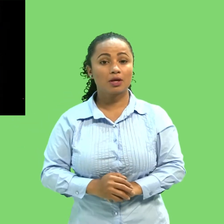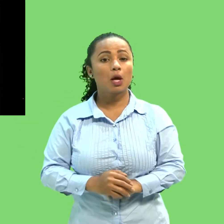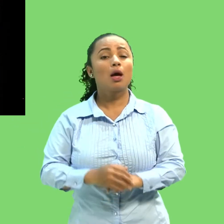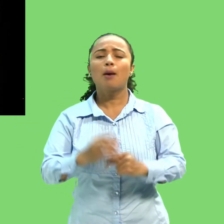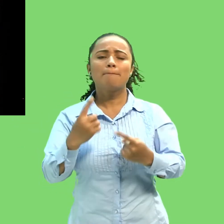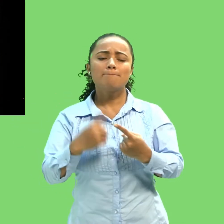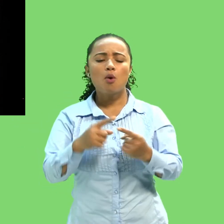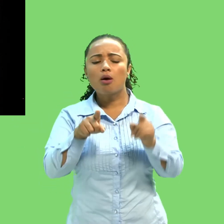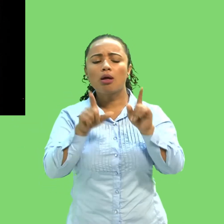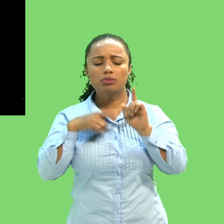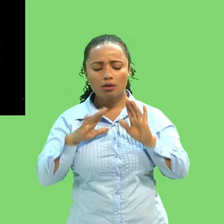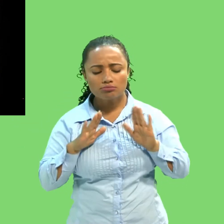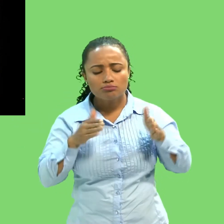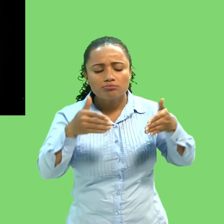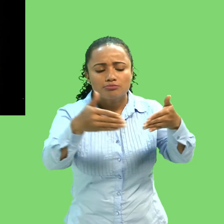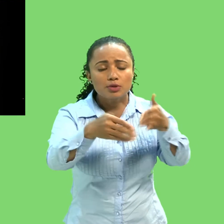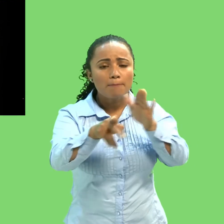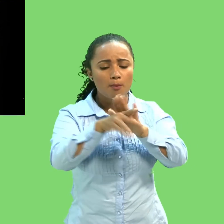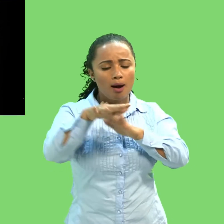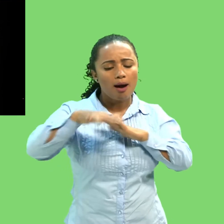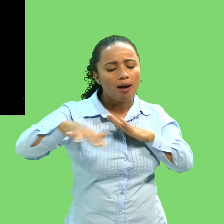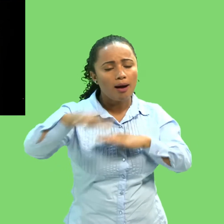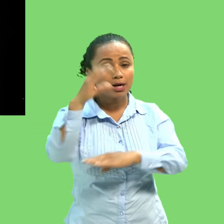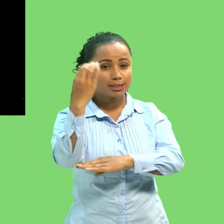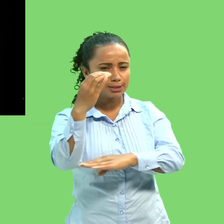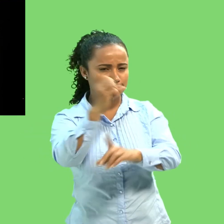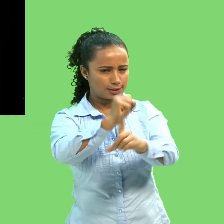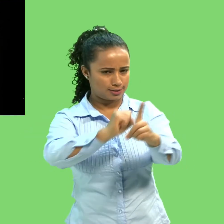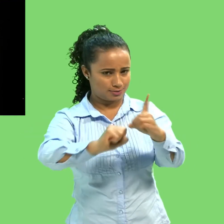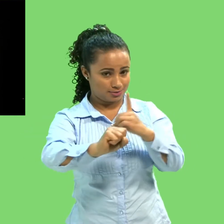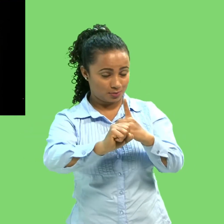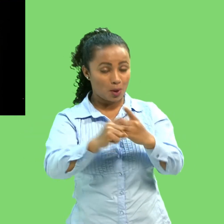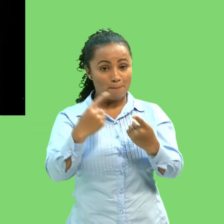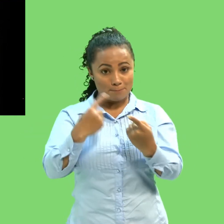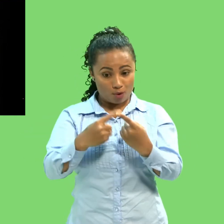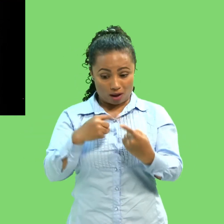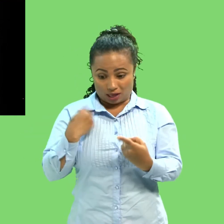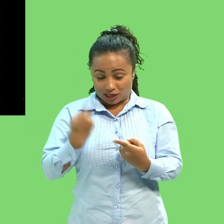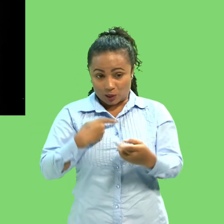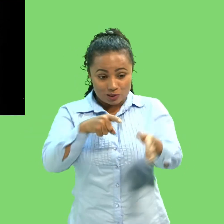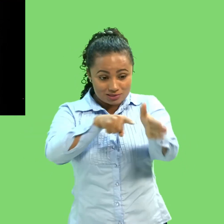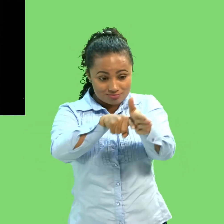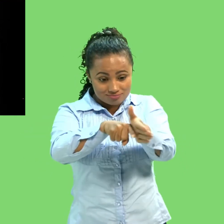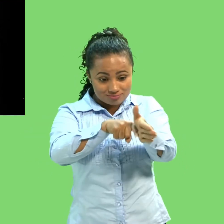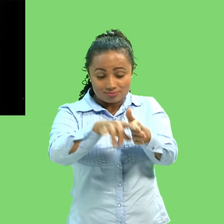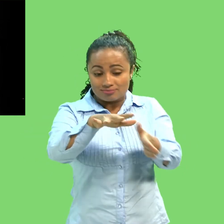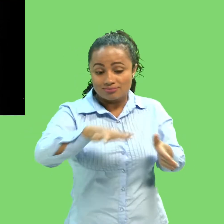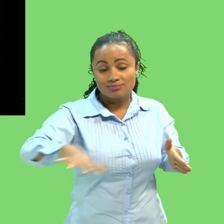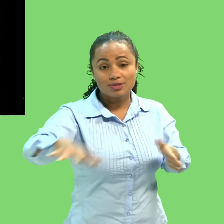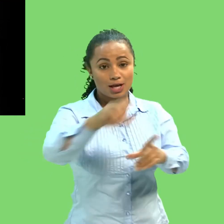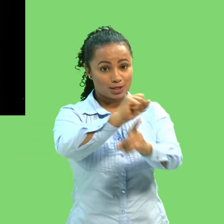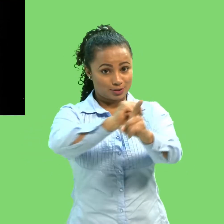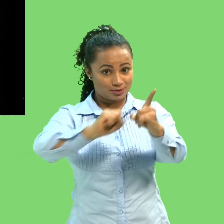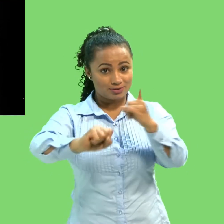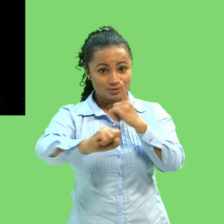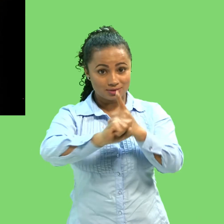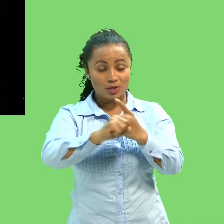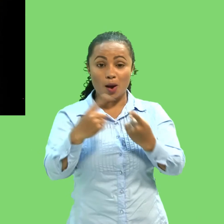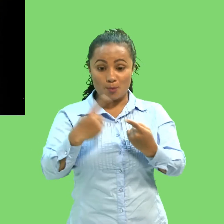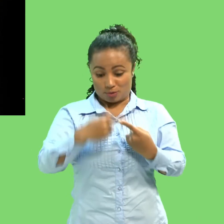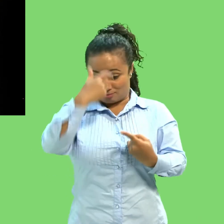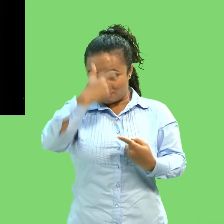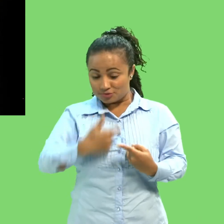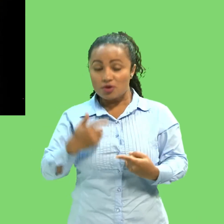ciências sociais? Porque como nós estamos falando de sociedade, ou seja, o falante, na verdade, ele vai praticar a língua onde? No